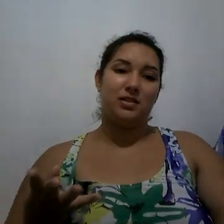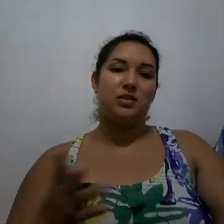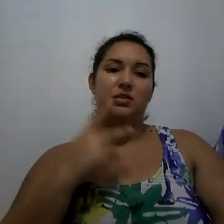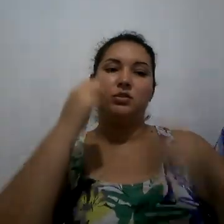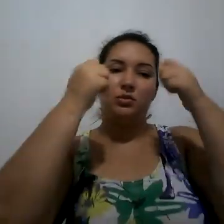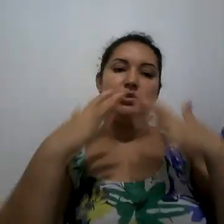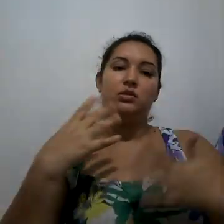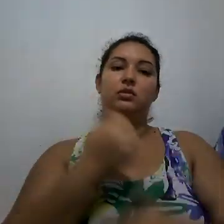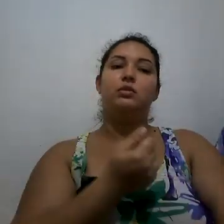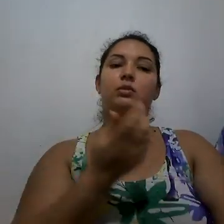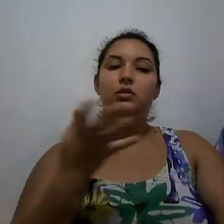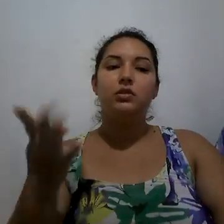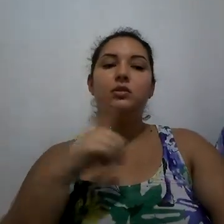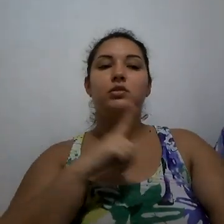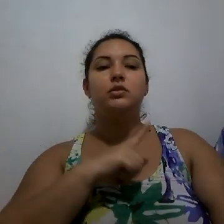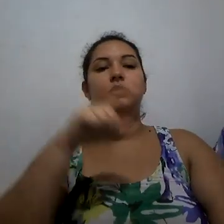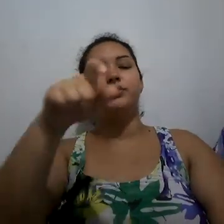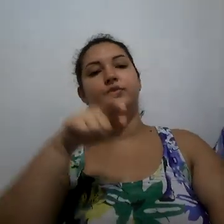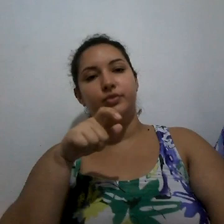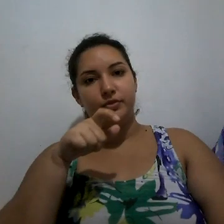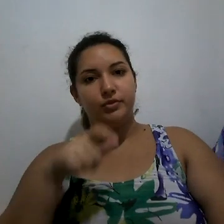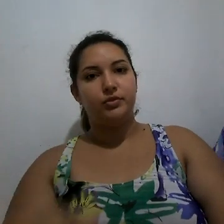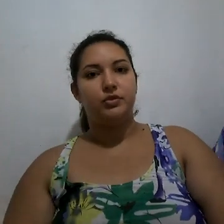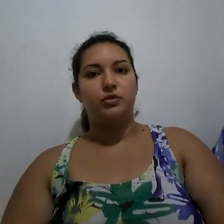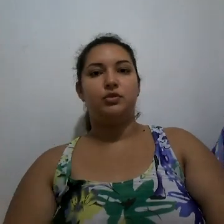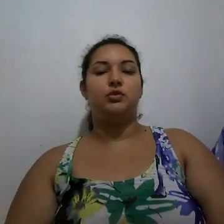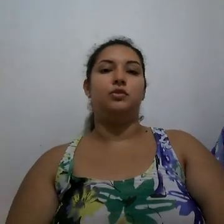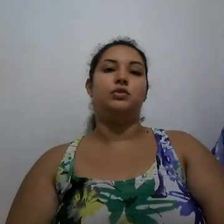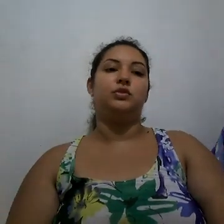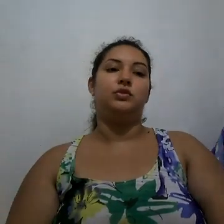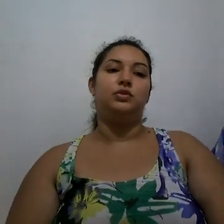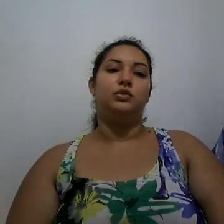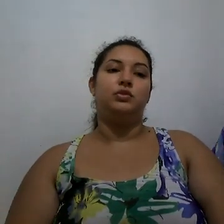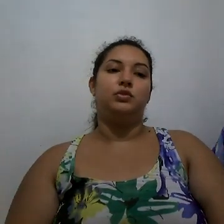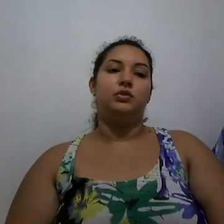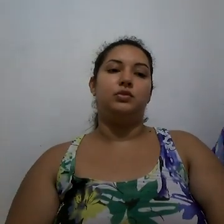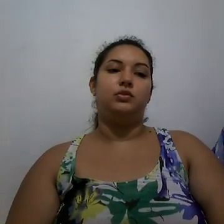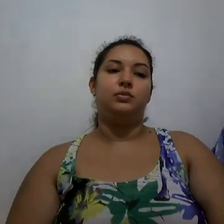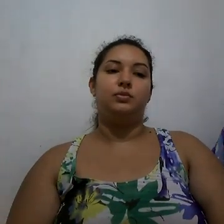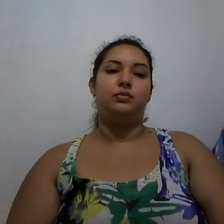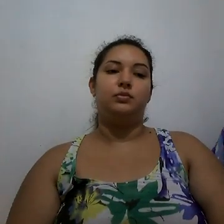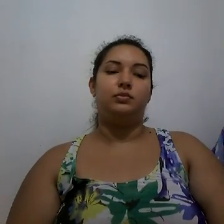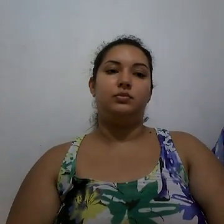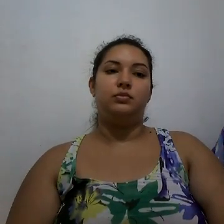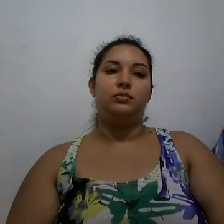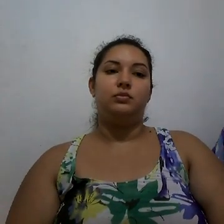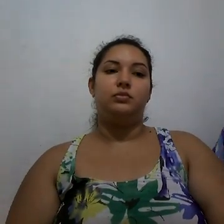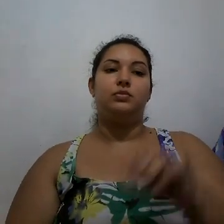quanto tem de X, né, de determinada substância, de determinado elemento ali, de um analito